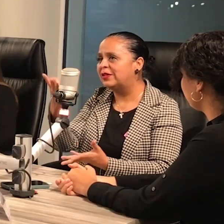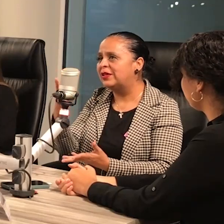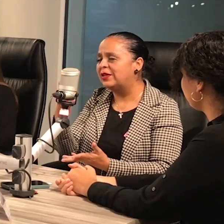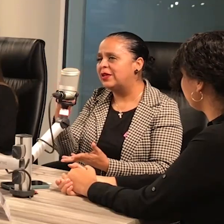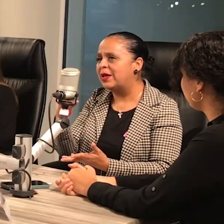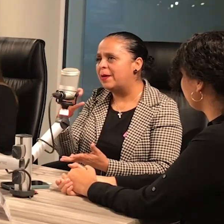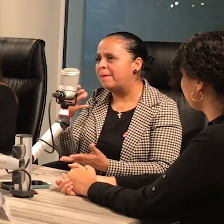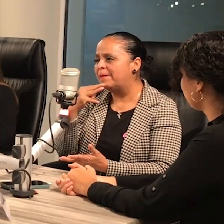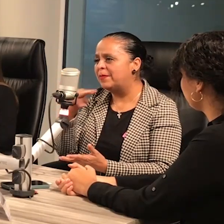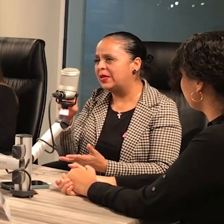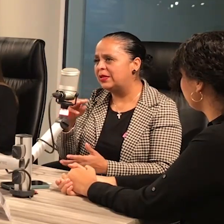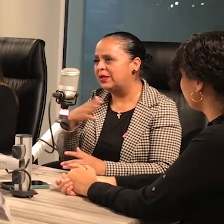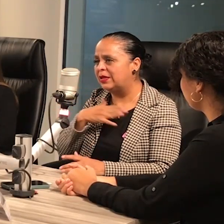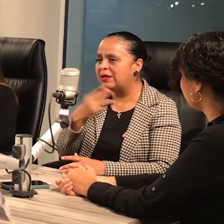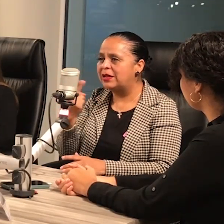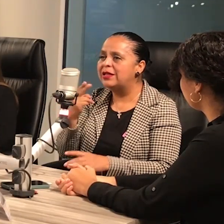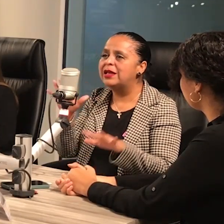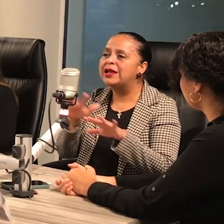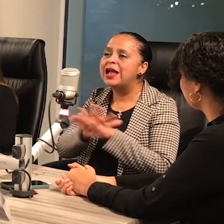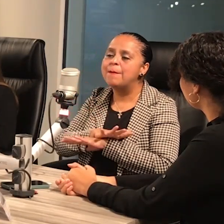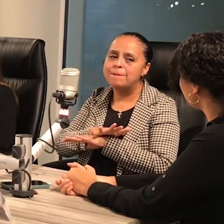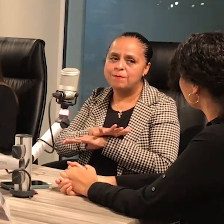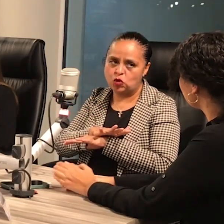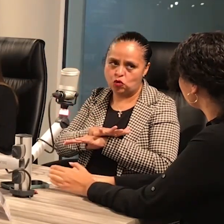de, sí se necesita un cambio más radical.